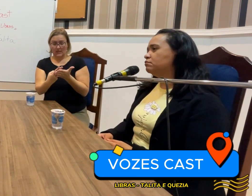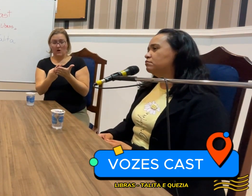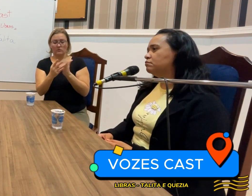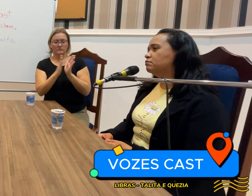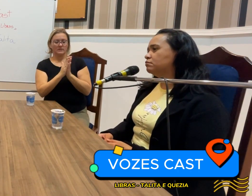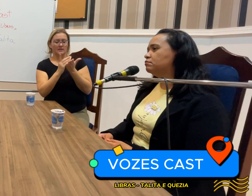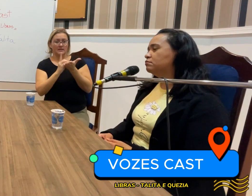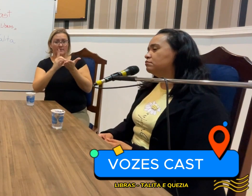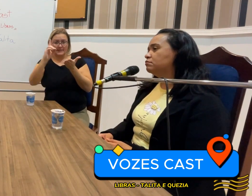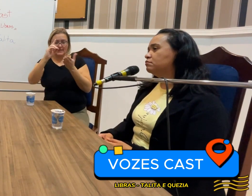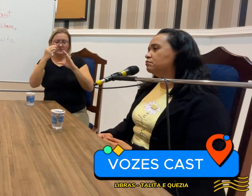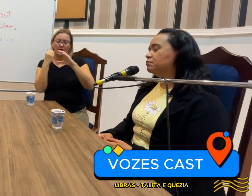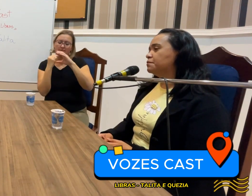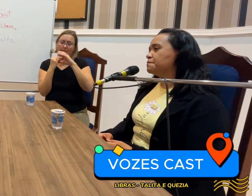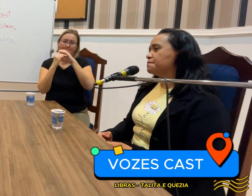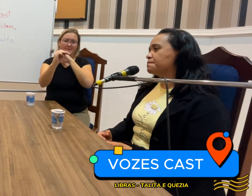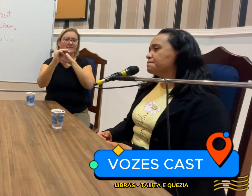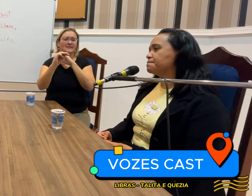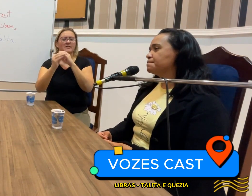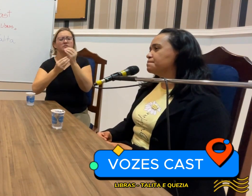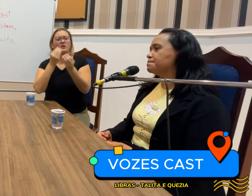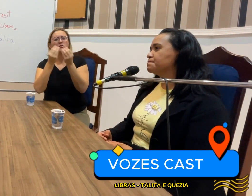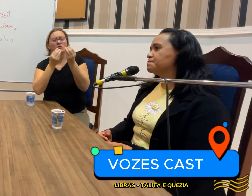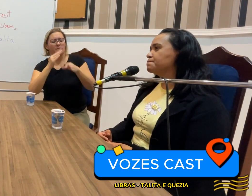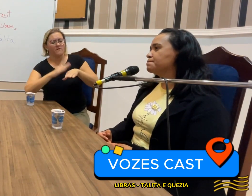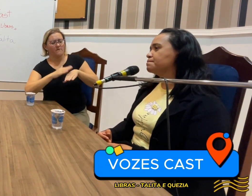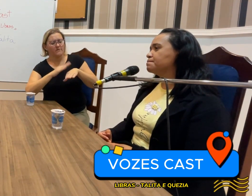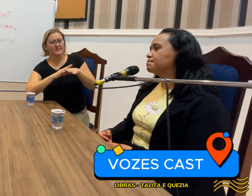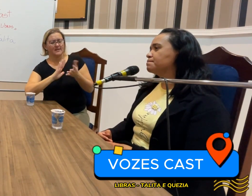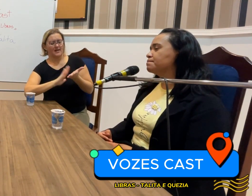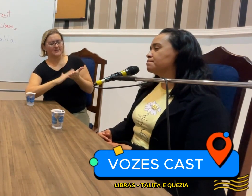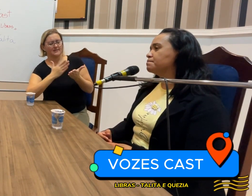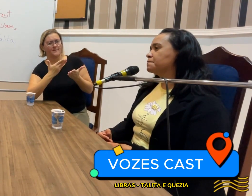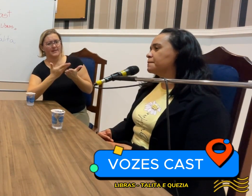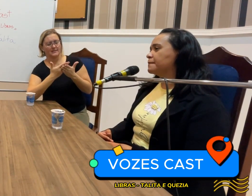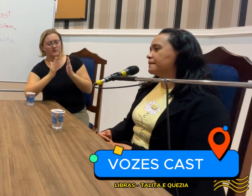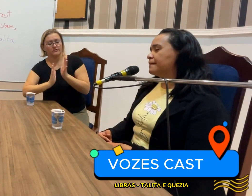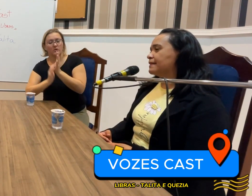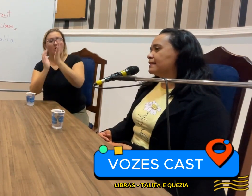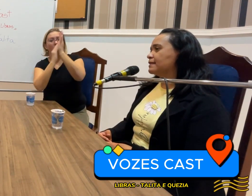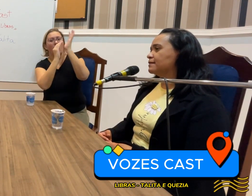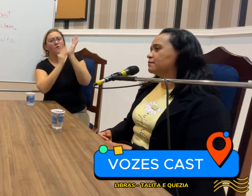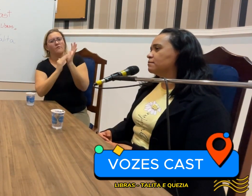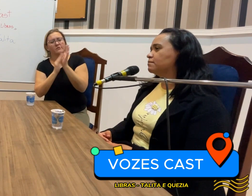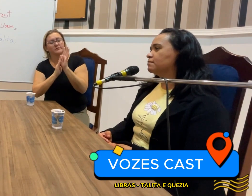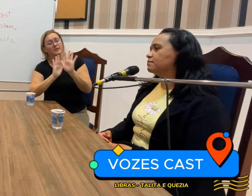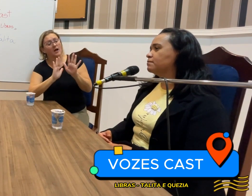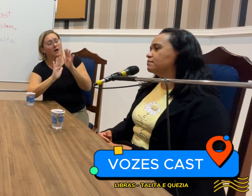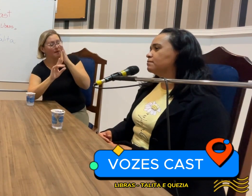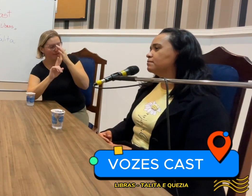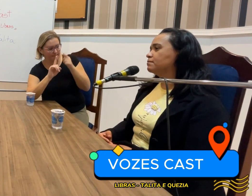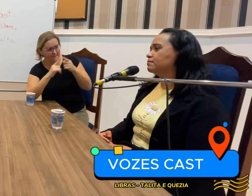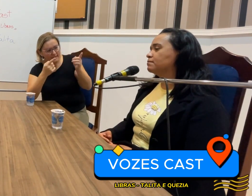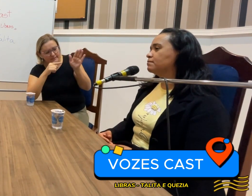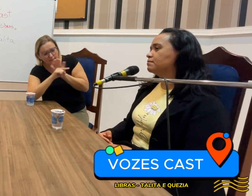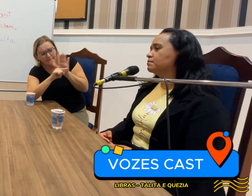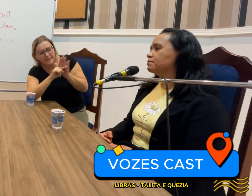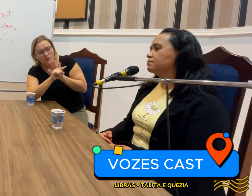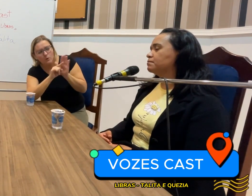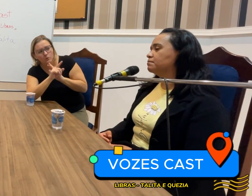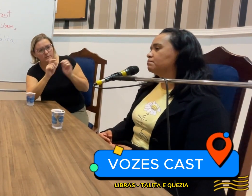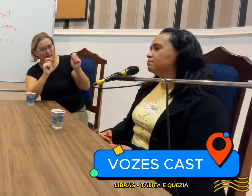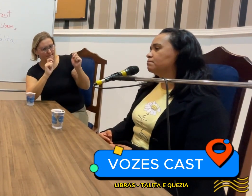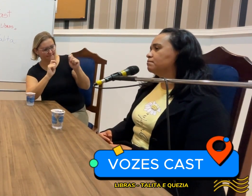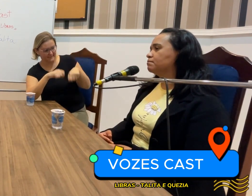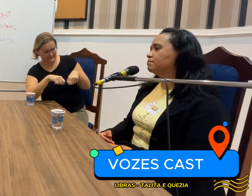público da adoração. E a questão, assim, quer dizer, outra curiosidade que eu tenho, tem algum